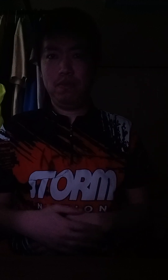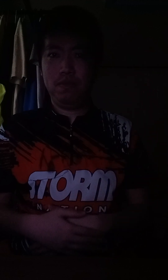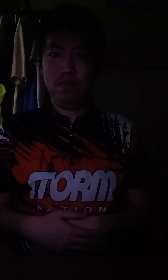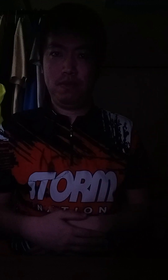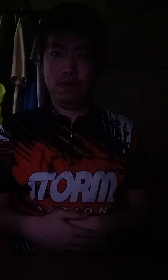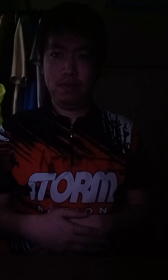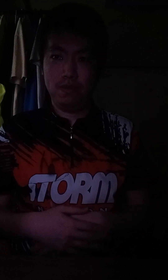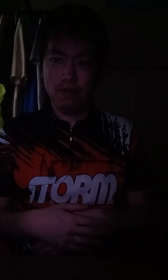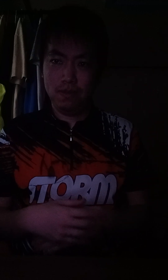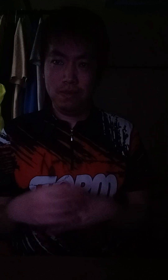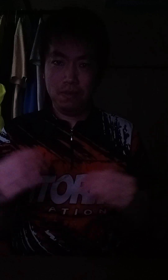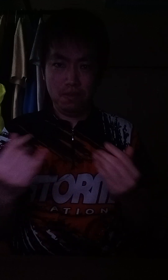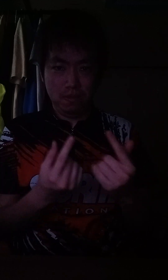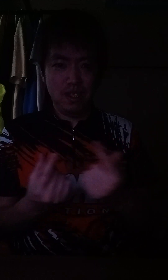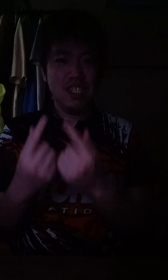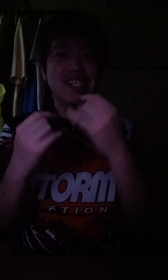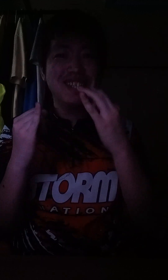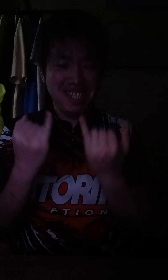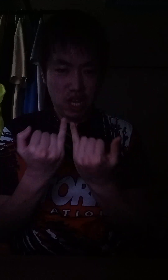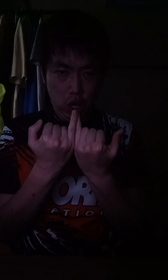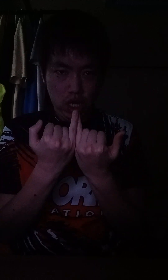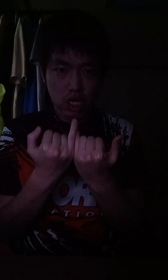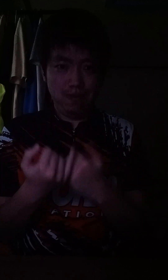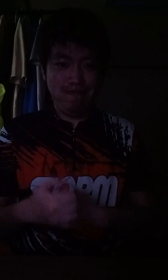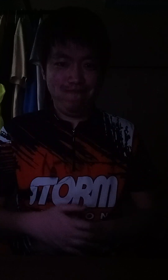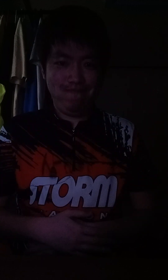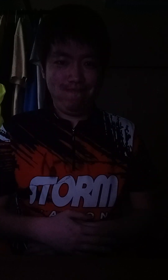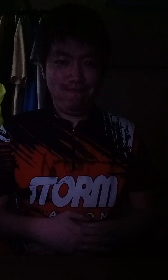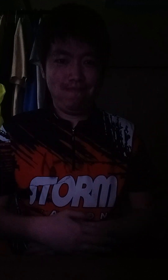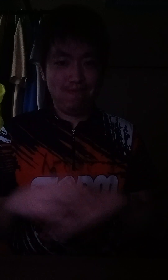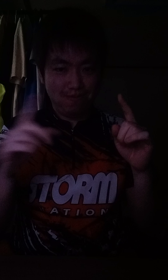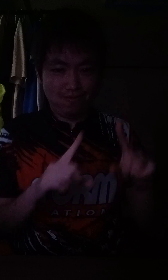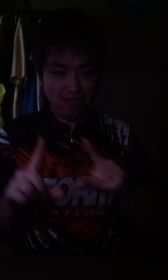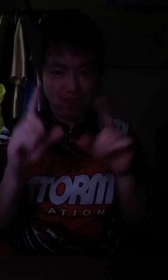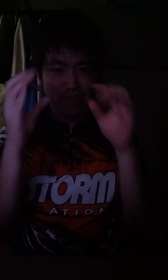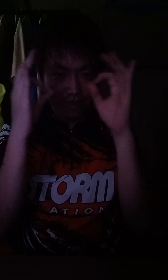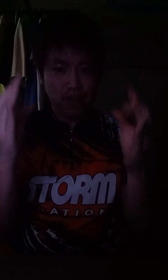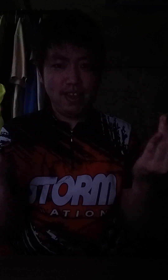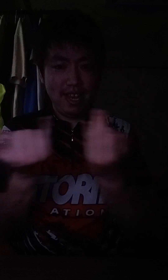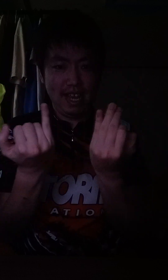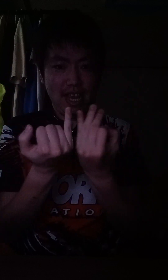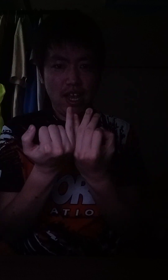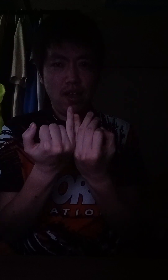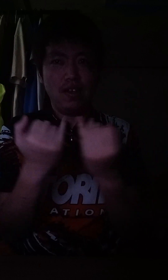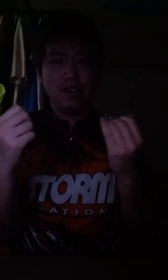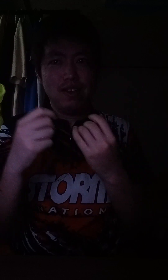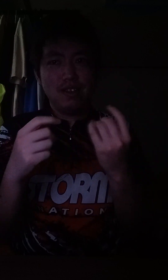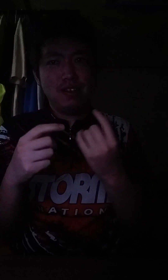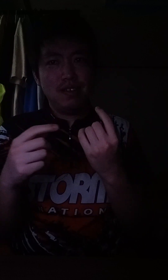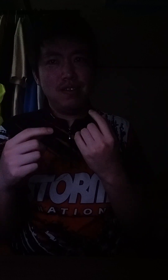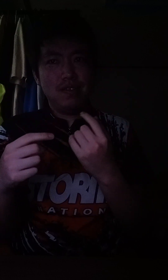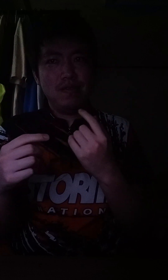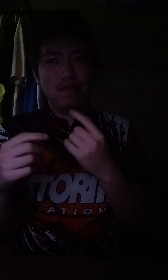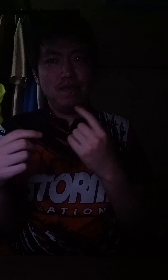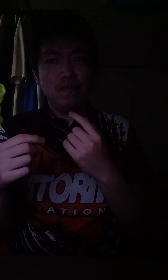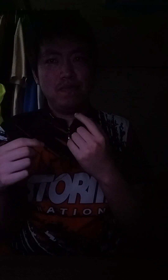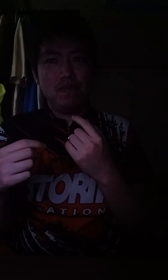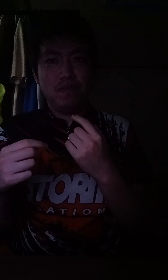다시 꿈을 꿀 수 있게 된 승현이. 그런 승현이를 보며 엄마 아빠도 작은 바람과 희망을 품을 수